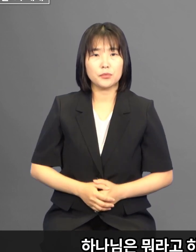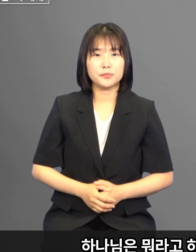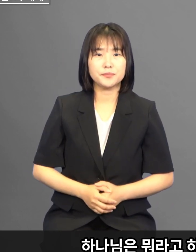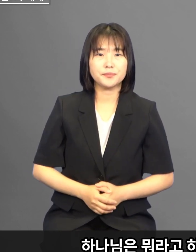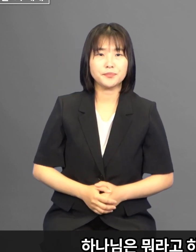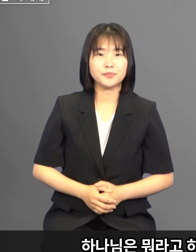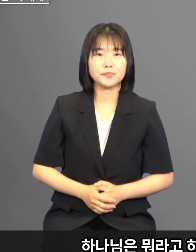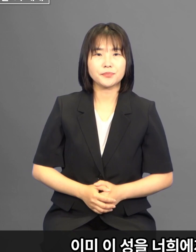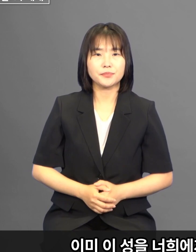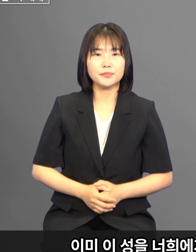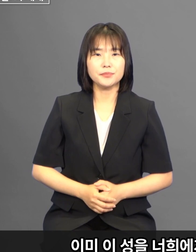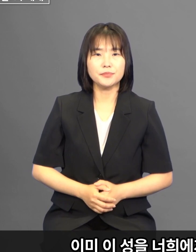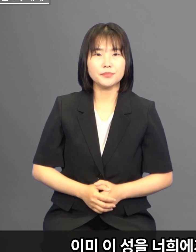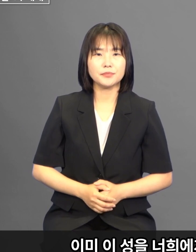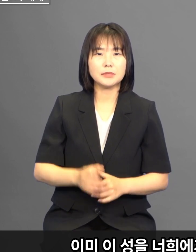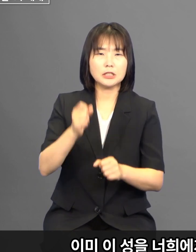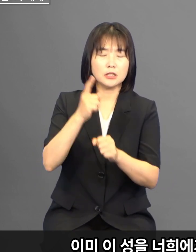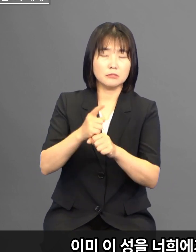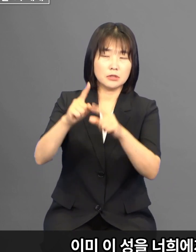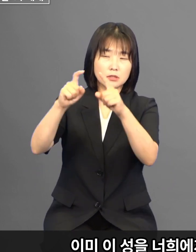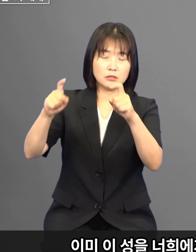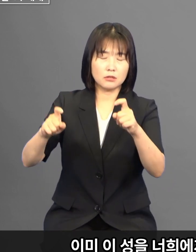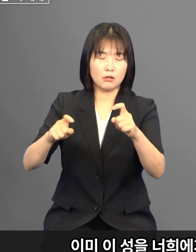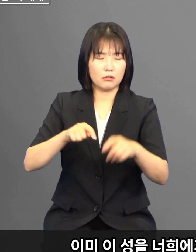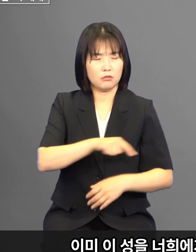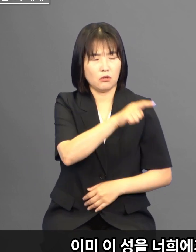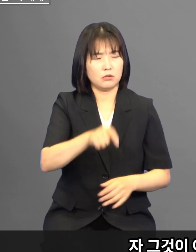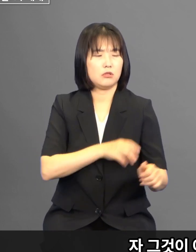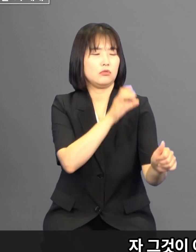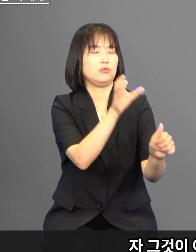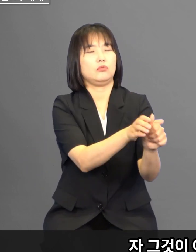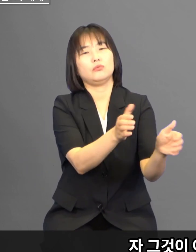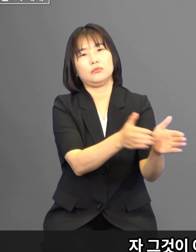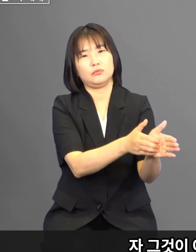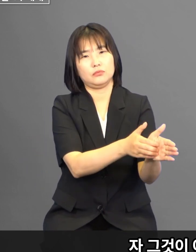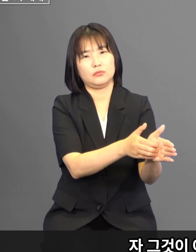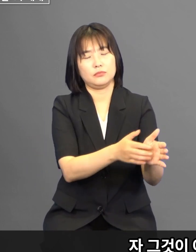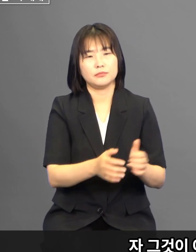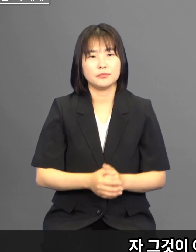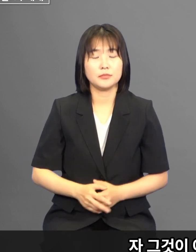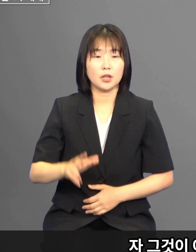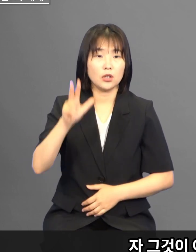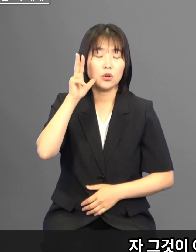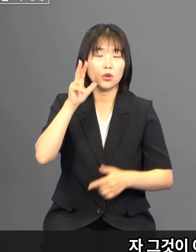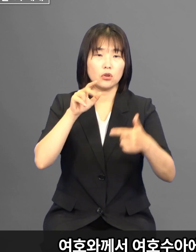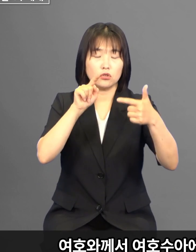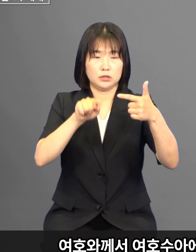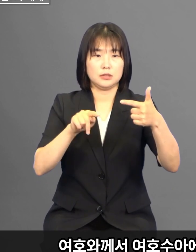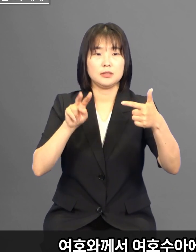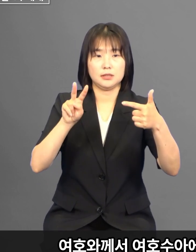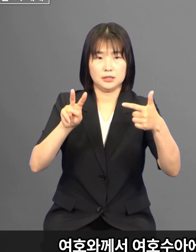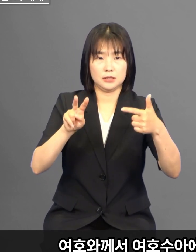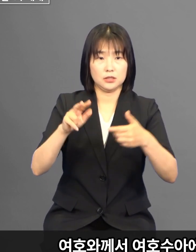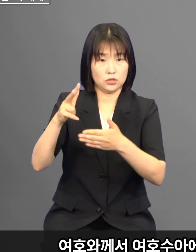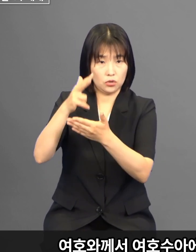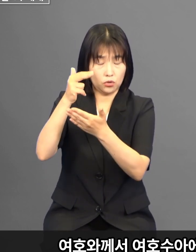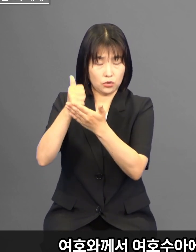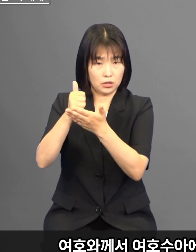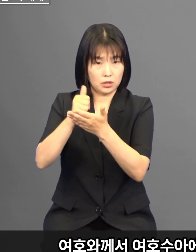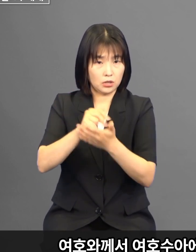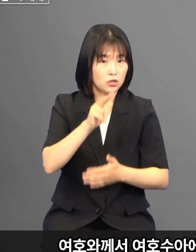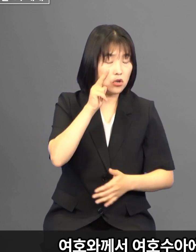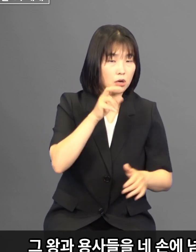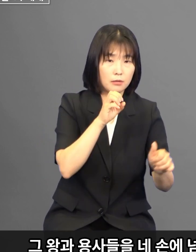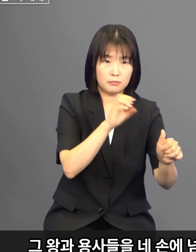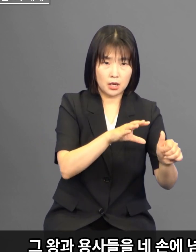말인데, 이미 이 성을 너에게 넘겨줬다라고 하시는 거예요. 자, 그것이 여호수아 6장 2절이죠. 여호와께서 여호수아에게 이르시되, 보라,